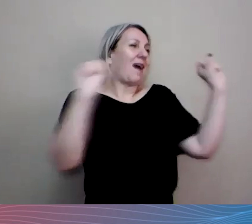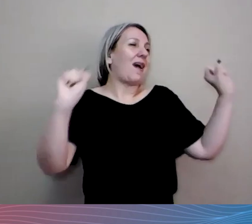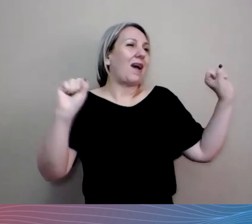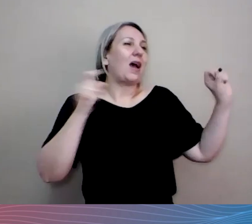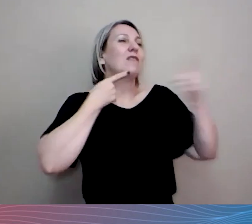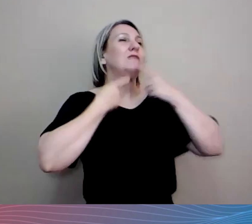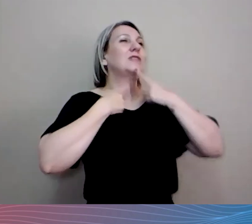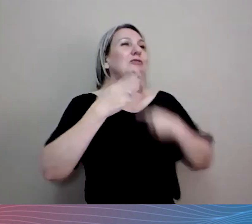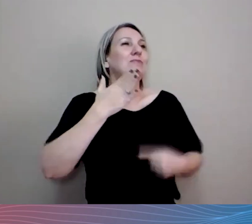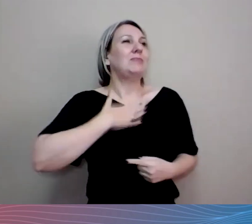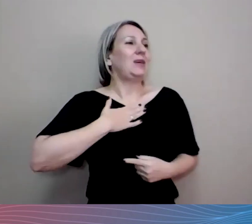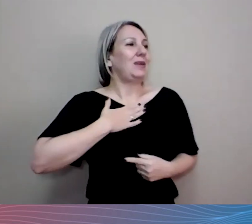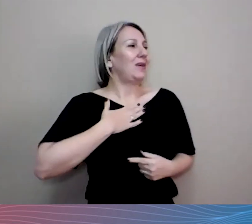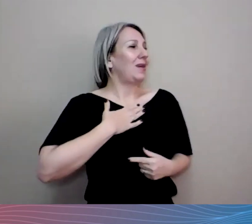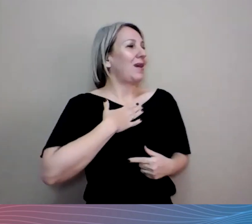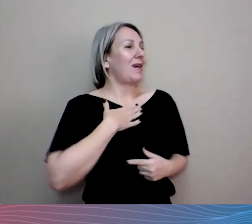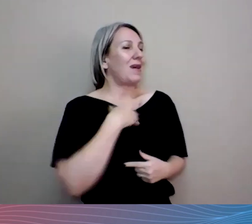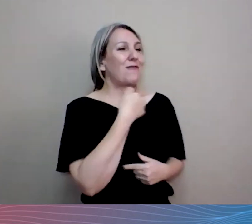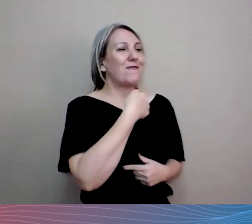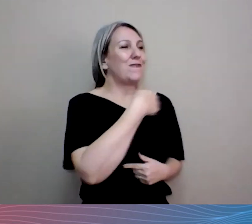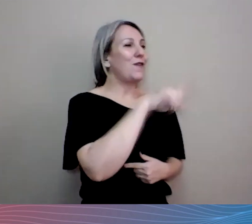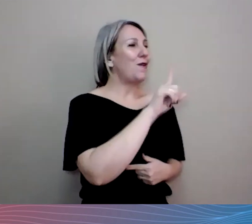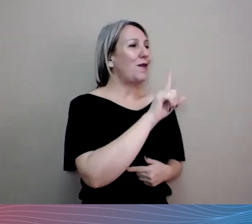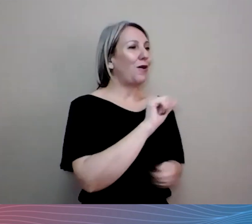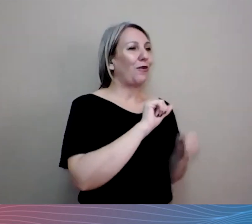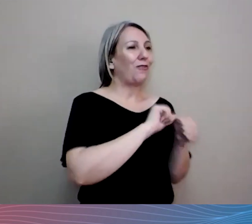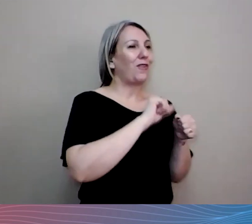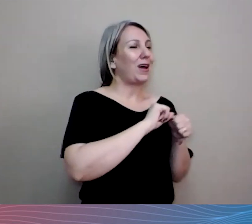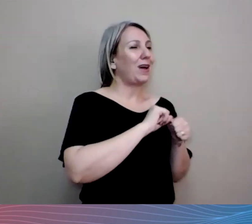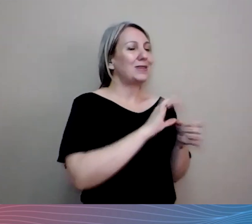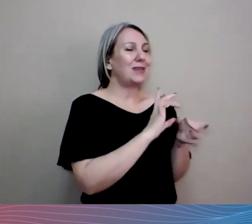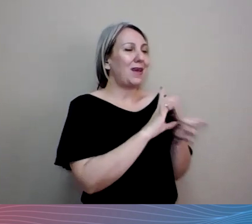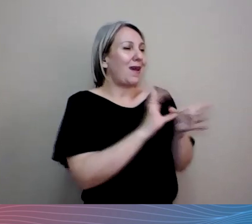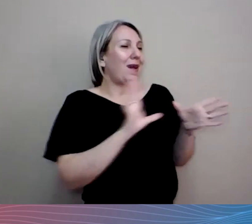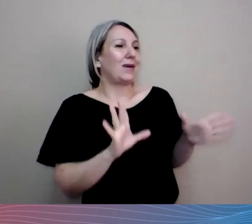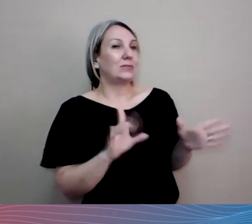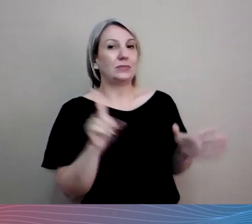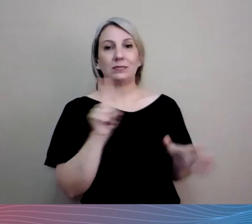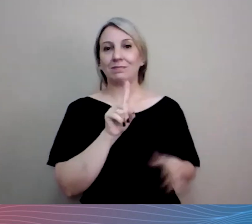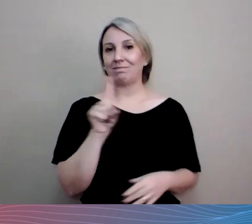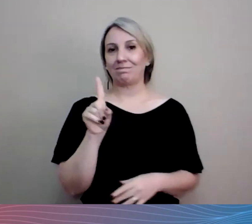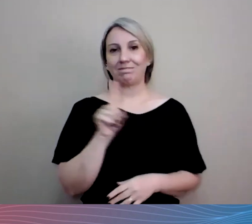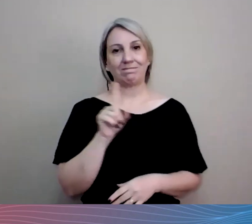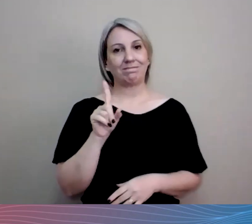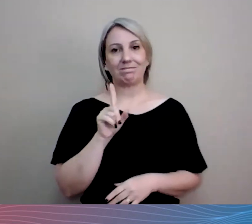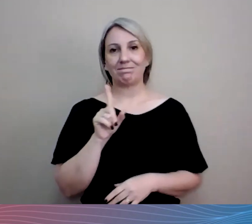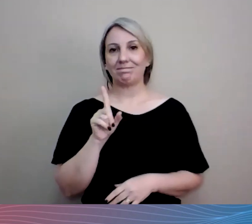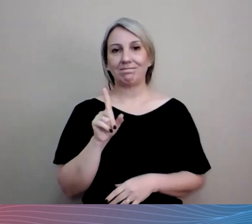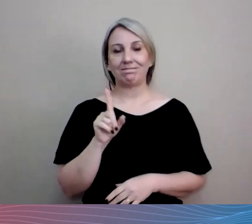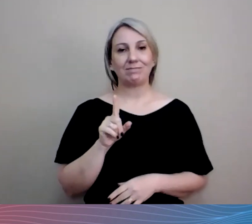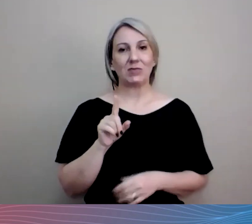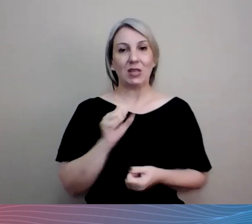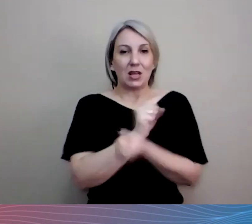si mesmo. Não tem mais liberdade de andar na carne. Não tem mais liberdade para andar no seu velho homem, nas suas